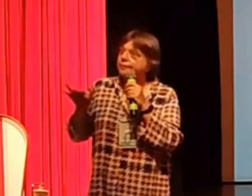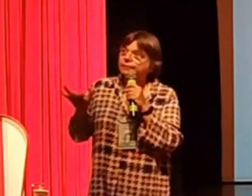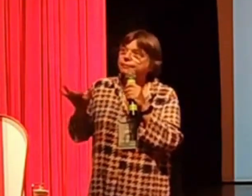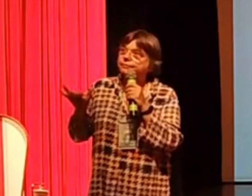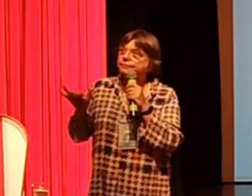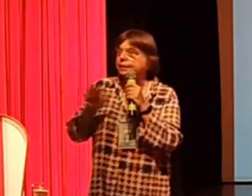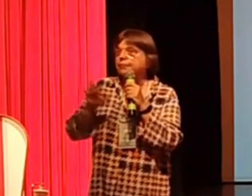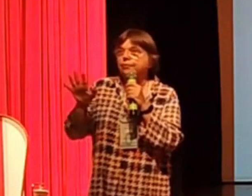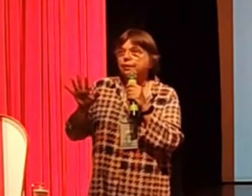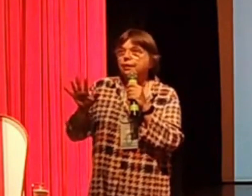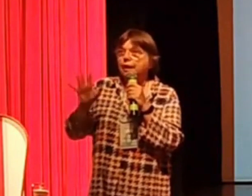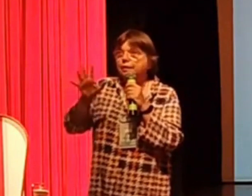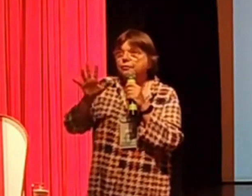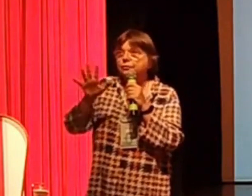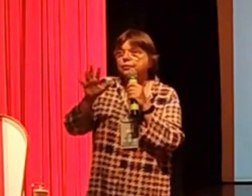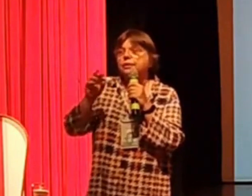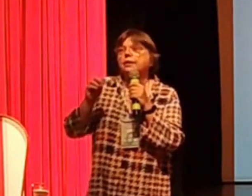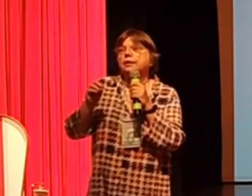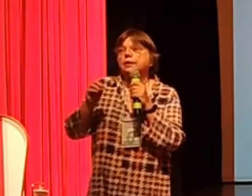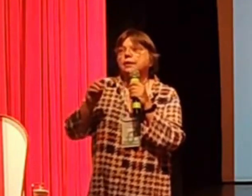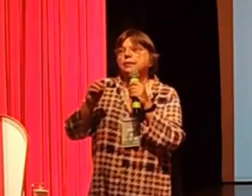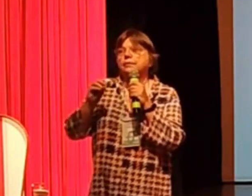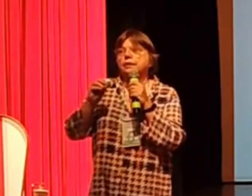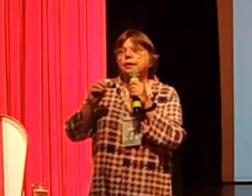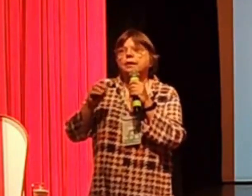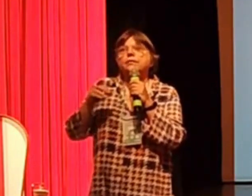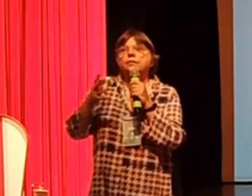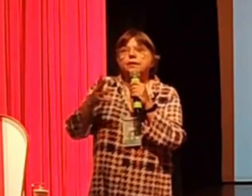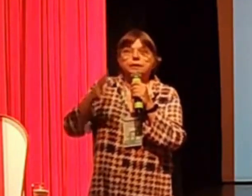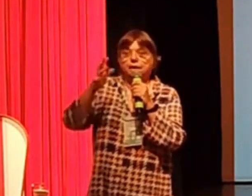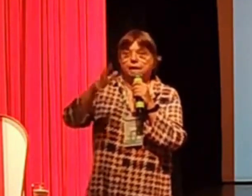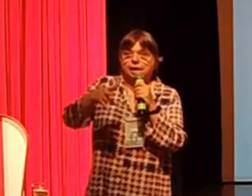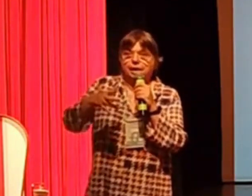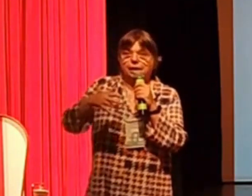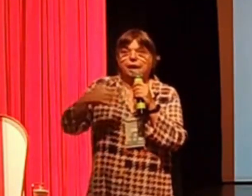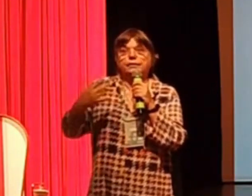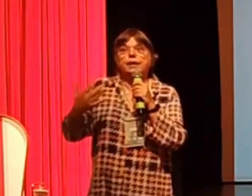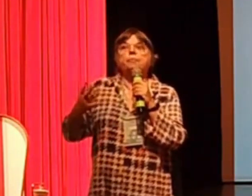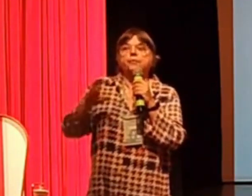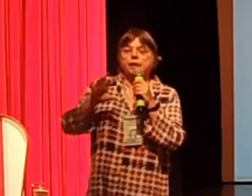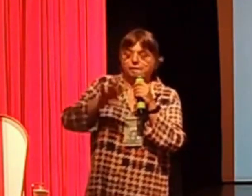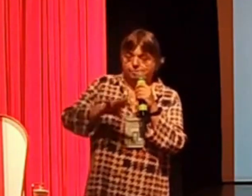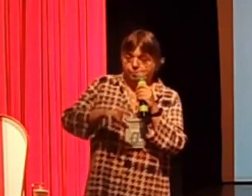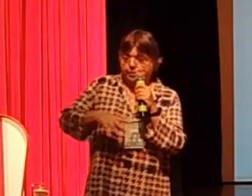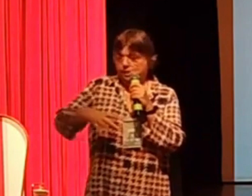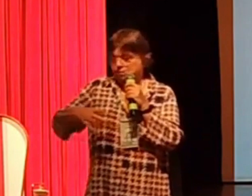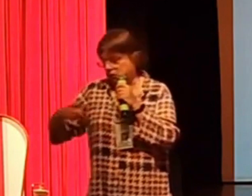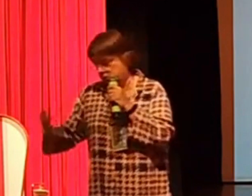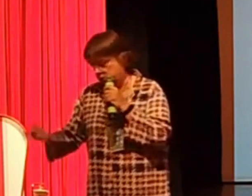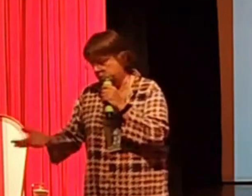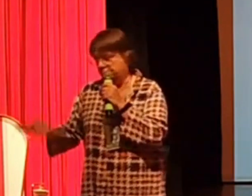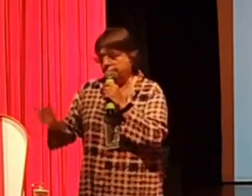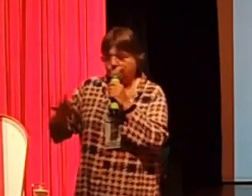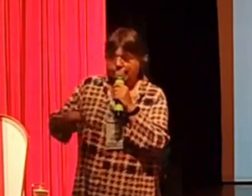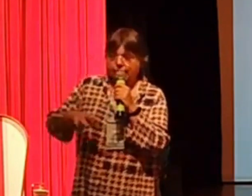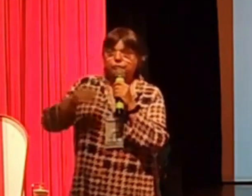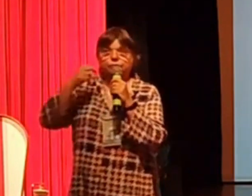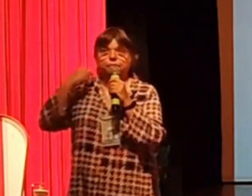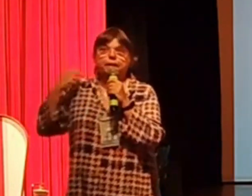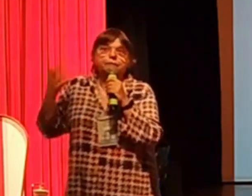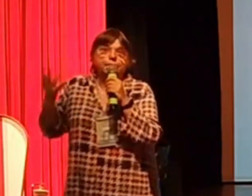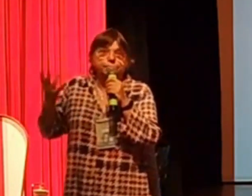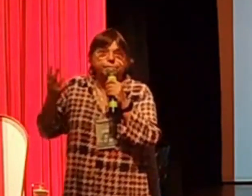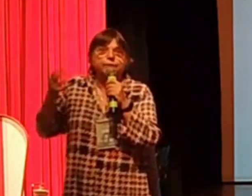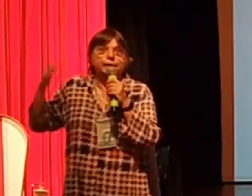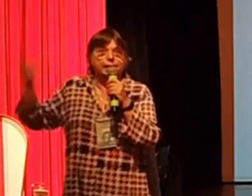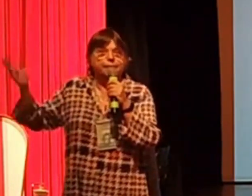Acabou, né? Acabou. É isso, né? Quer dizer, se ela até poderia pedir para olhar e tudo,